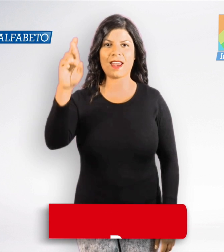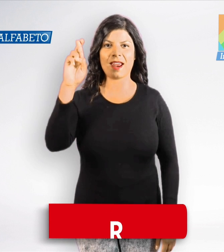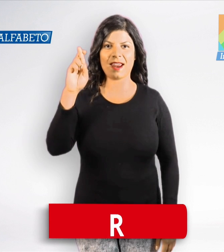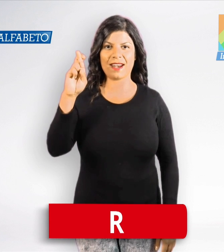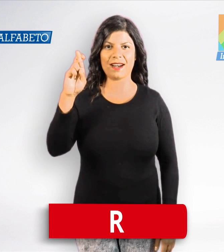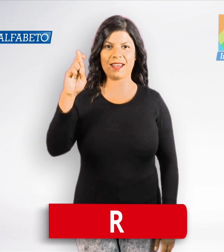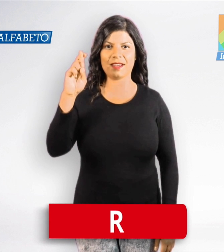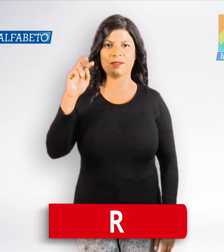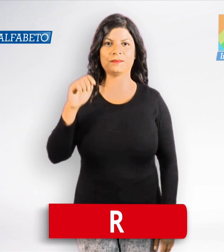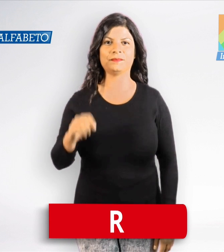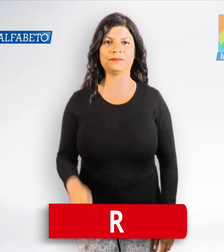R